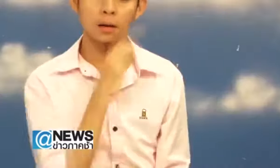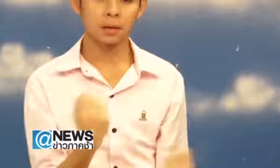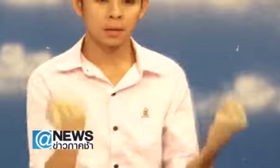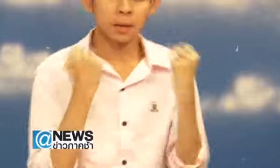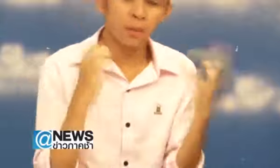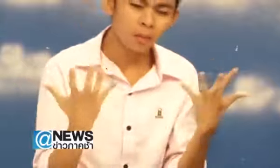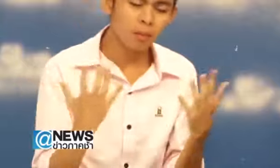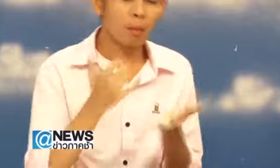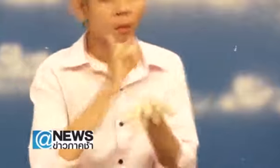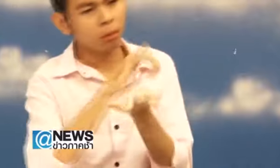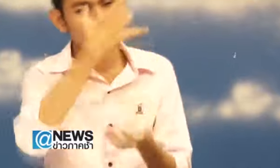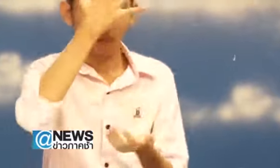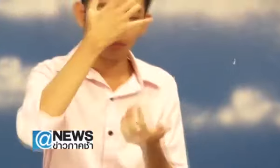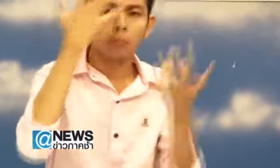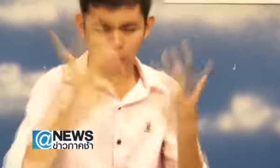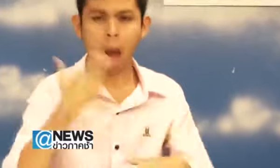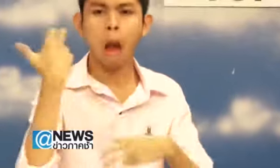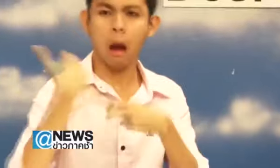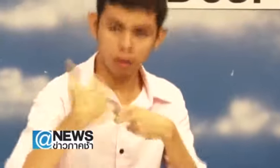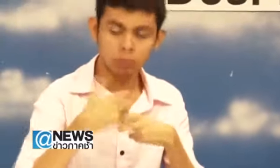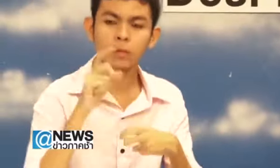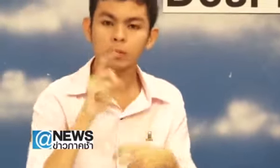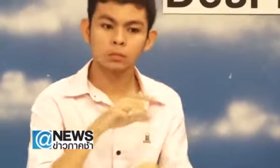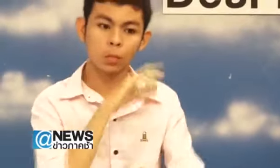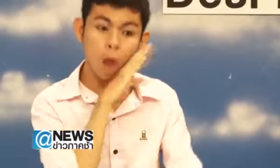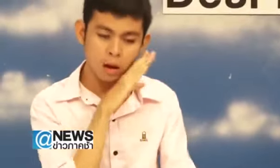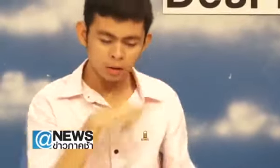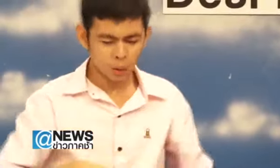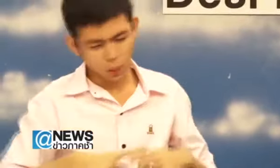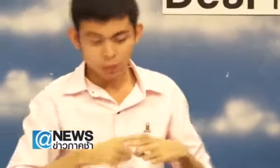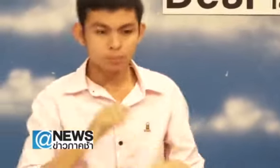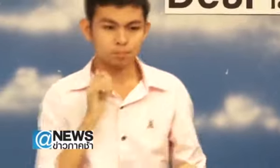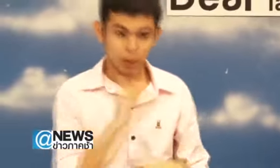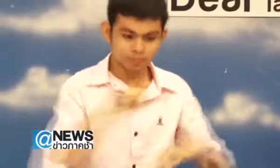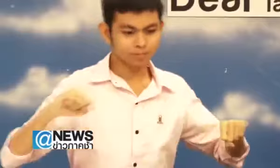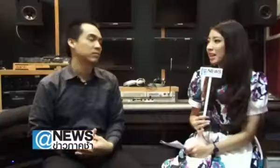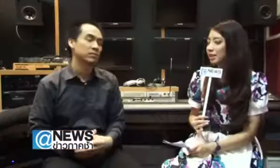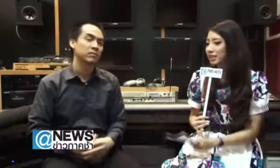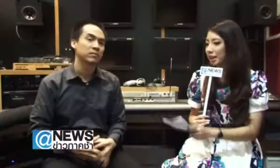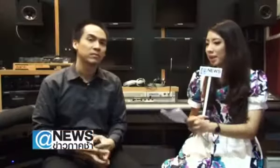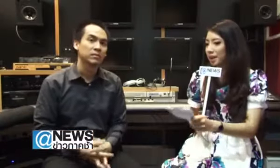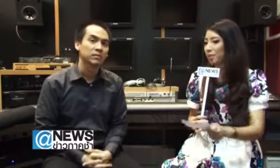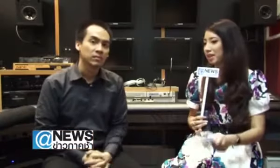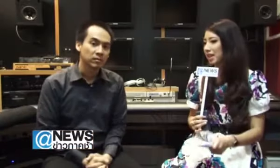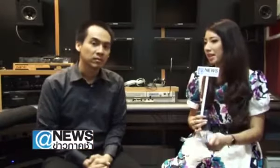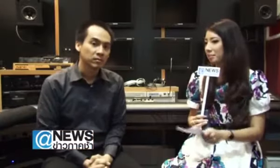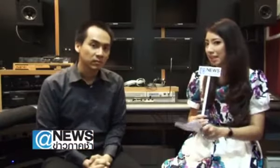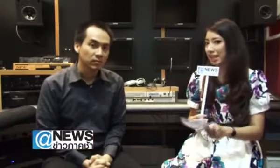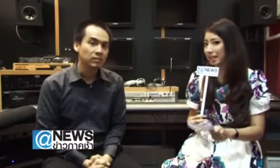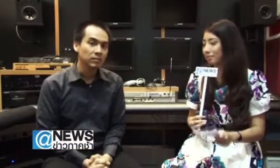ไว้ที่เว็บก็คือเหมือนก็เป็นการรับรองว่าก็เป็นโทรทัศน์เดียวของโทรทัศน์หูหนวกในประเทศไทยเนี่ยครับ แล้วแสดงว่าในโปรดักชันเนี่ยมีหลายทีม